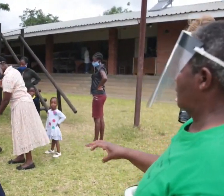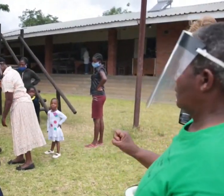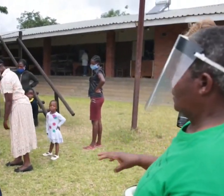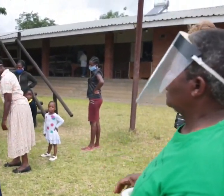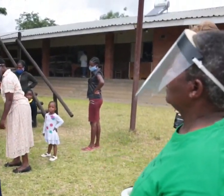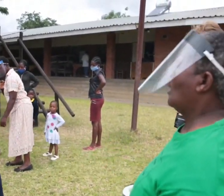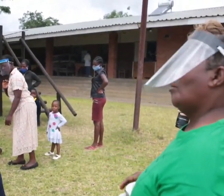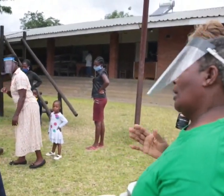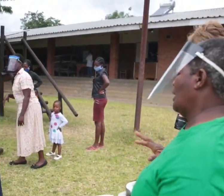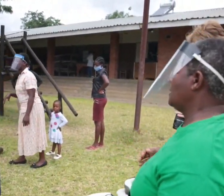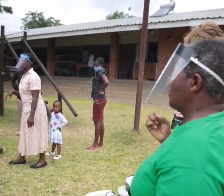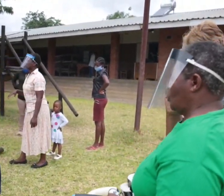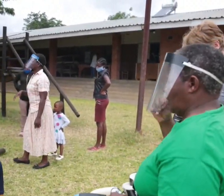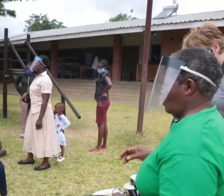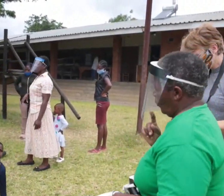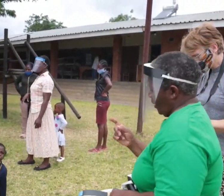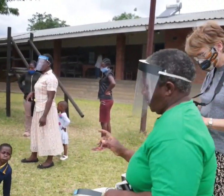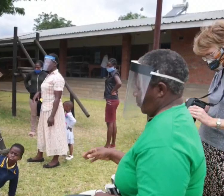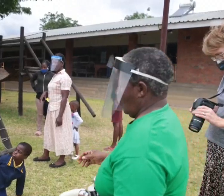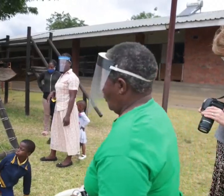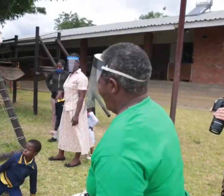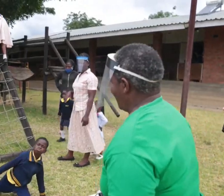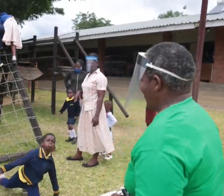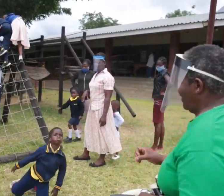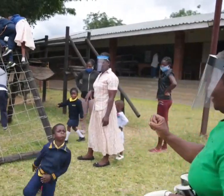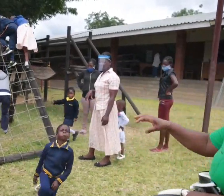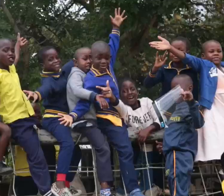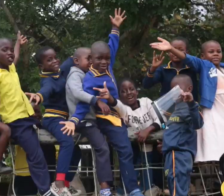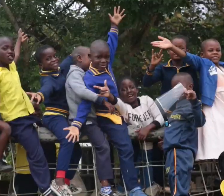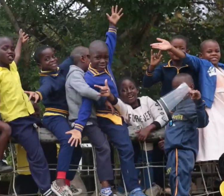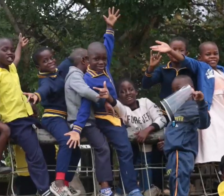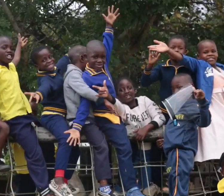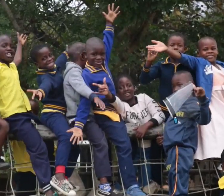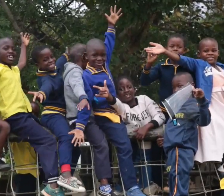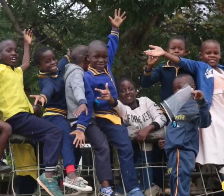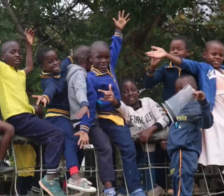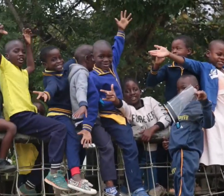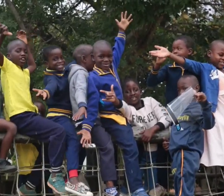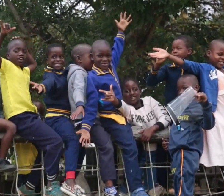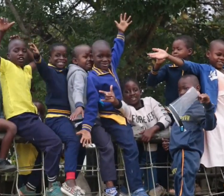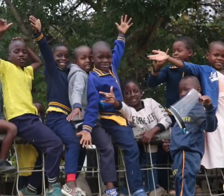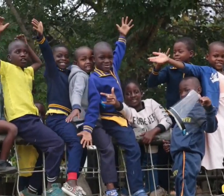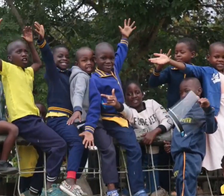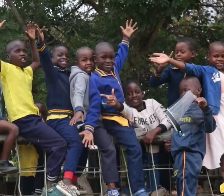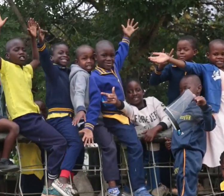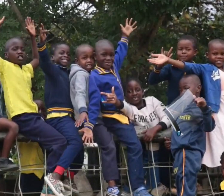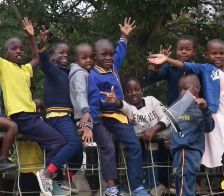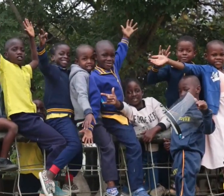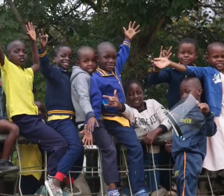del centro, donde la idiosincrasia del idioma de signos hace que los alumnos de entre 6 y 8 años no puedan usar mascarilla en clase.